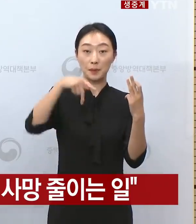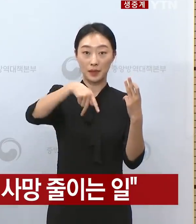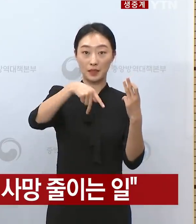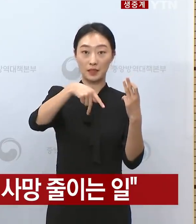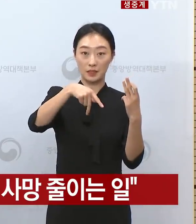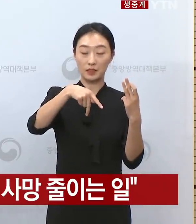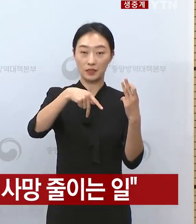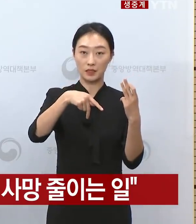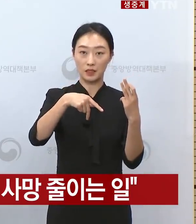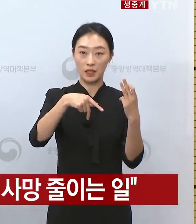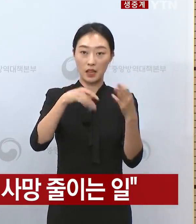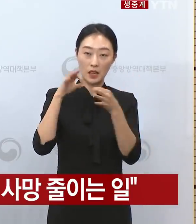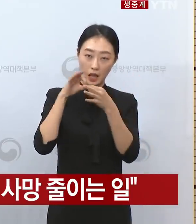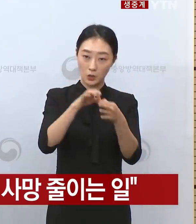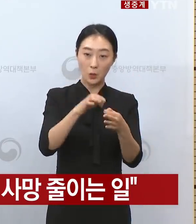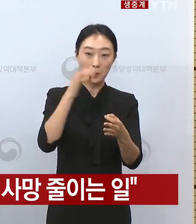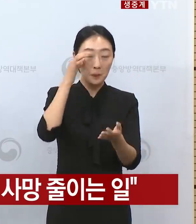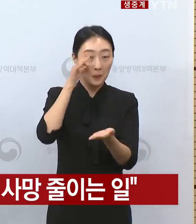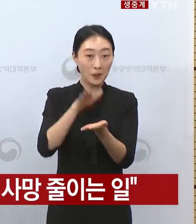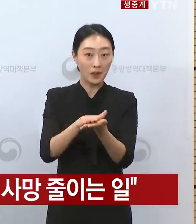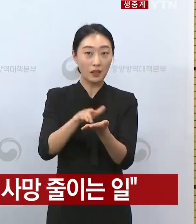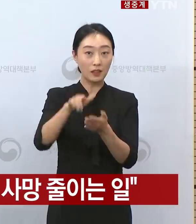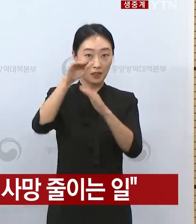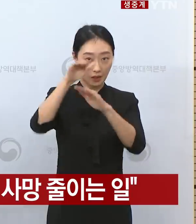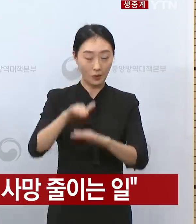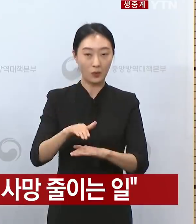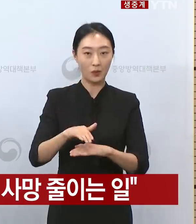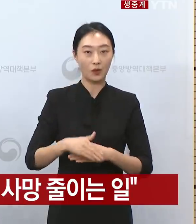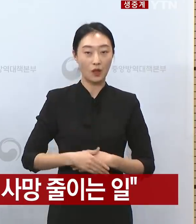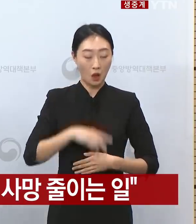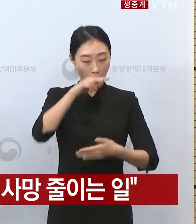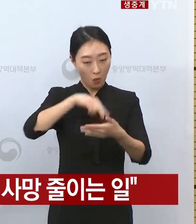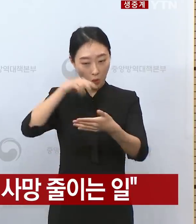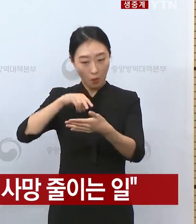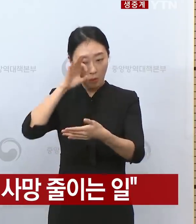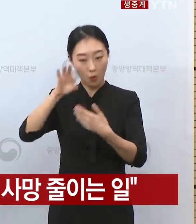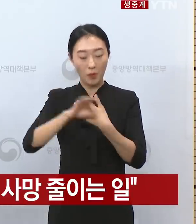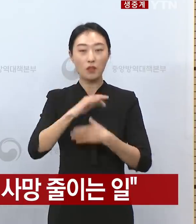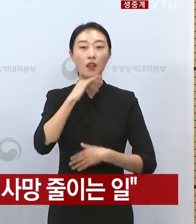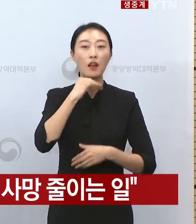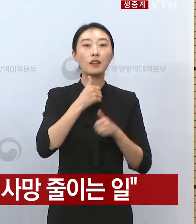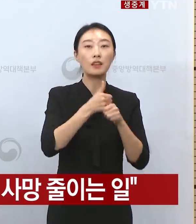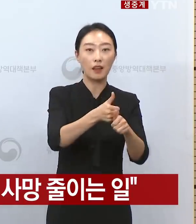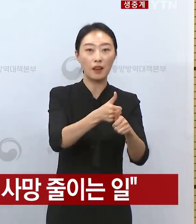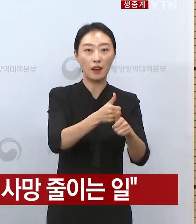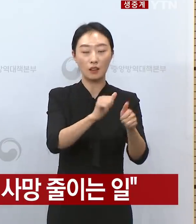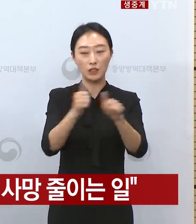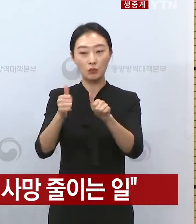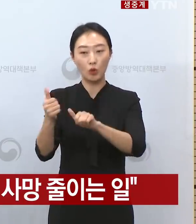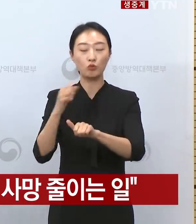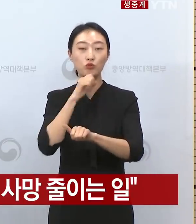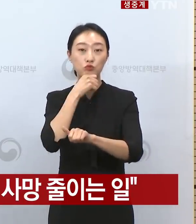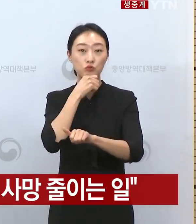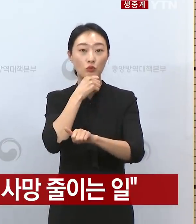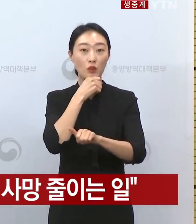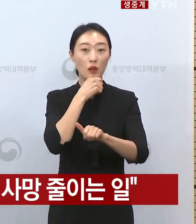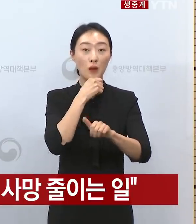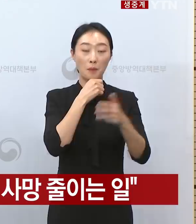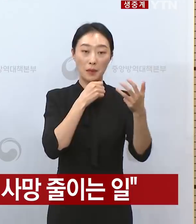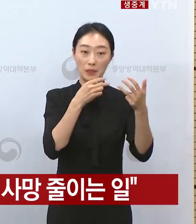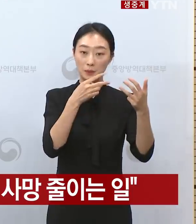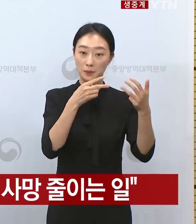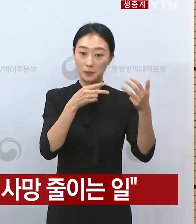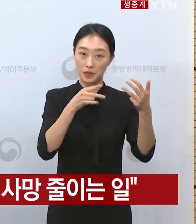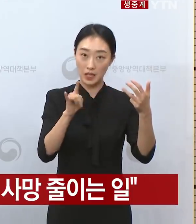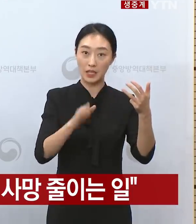13쪽은 계속 보셨던 통계이긴 합니다. 보시면은 연령별 치명률을 보시면 80세 이상은